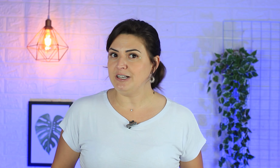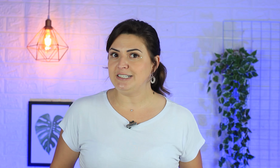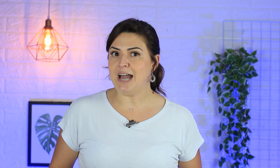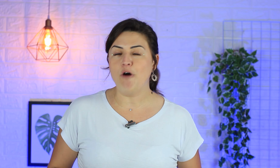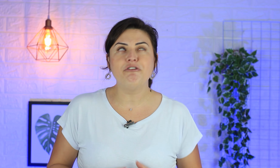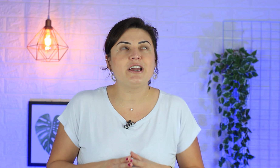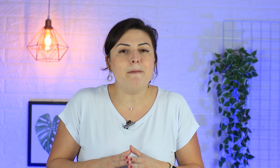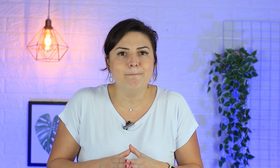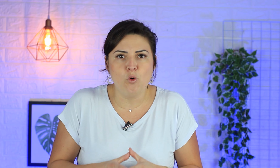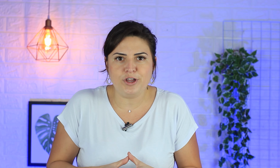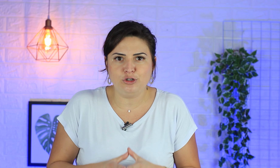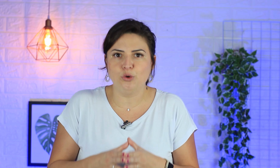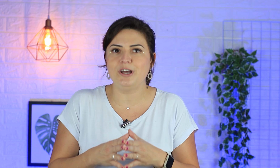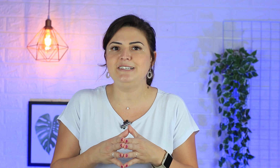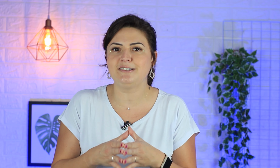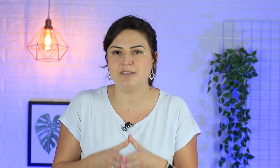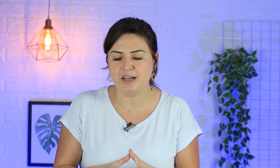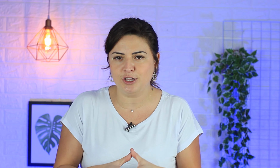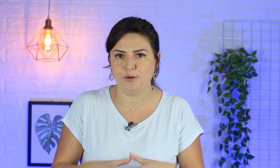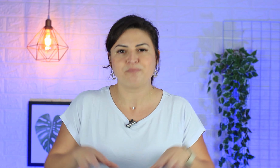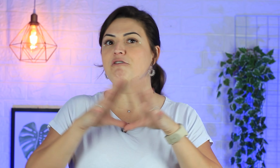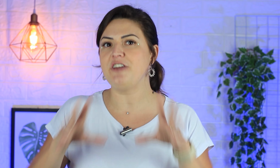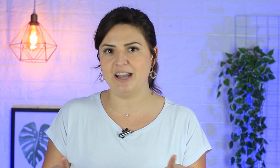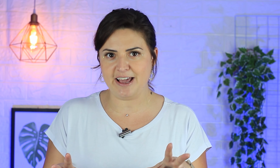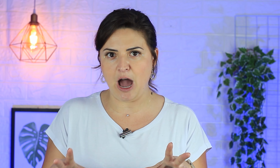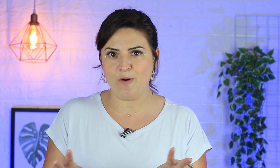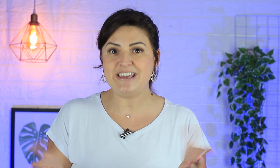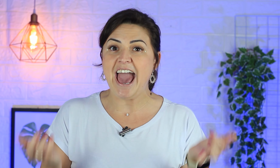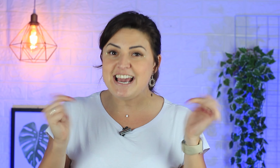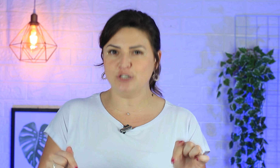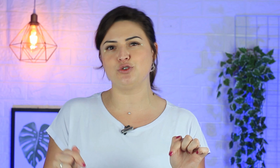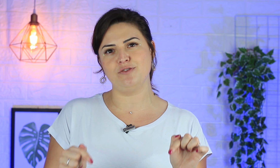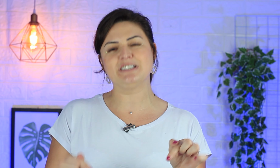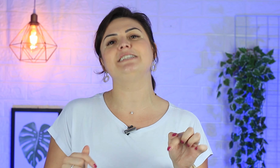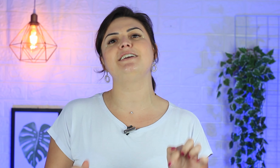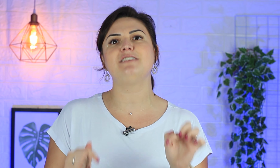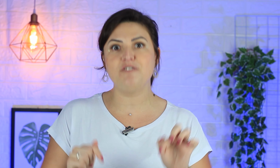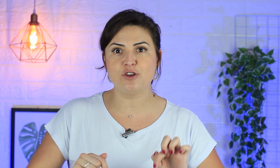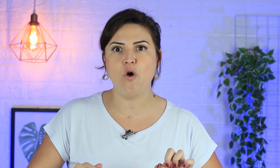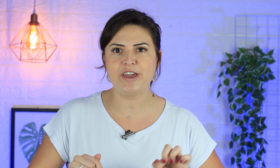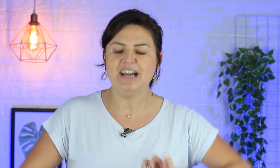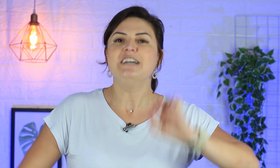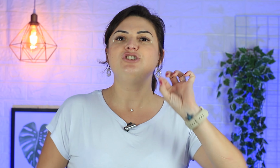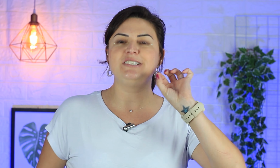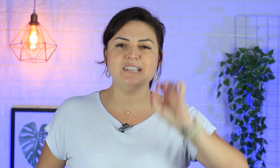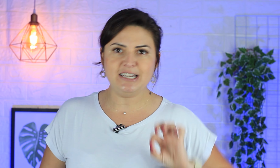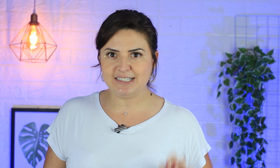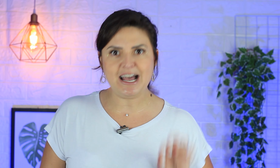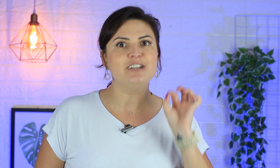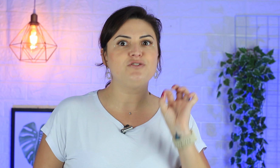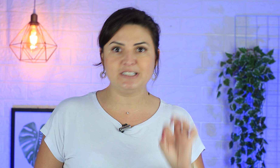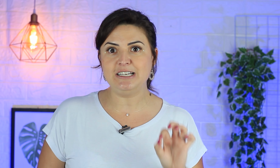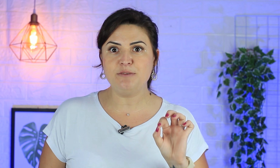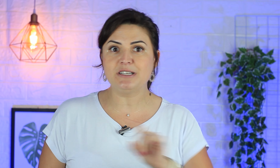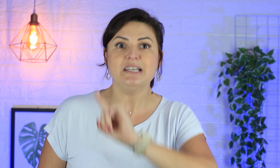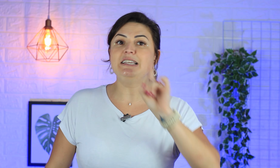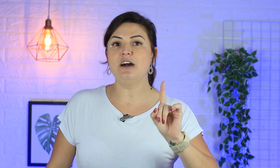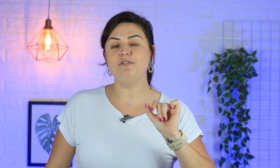facial, fica muito estranho. Não fica legal. E é isso que você tem que ter vergonha de sinalizar, de fazer Libras e não